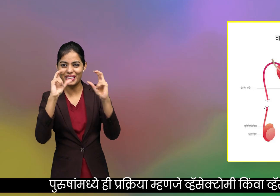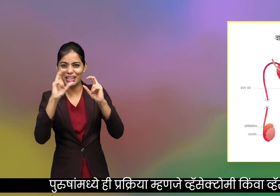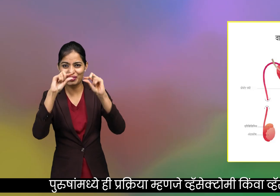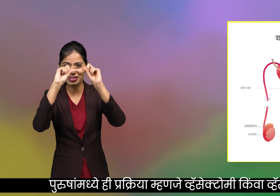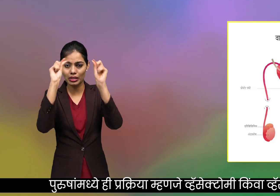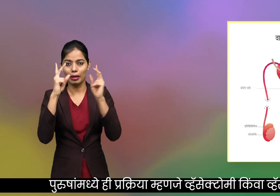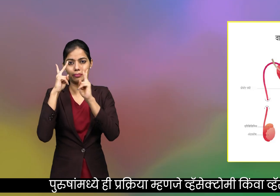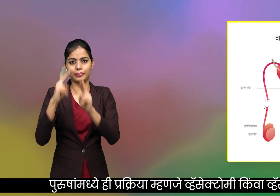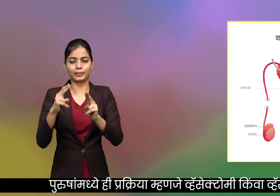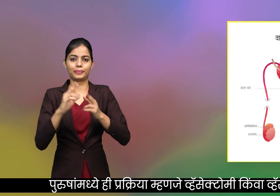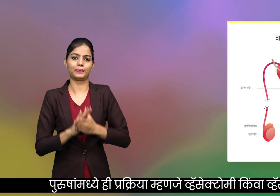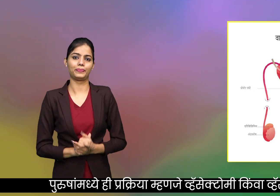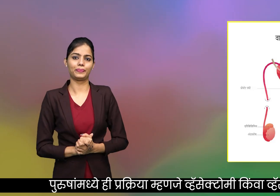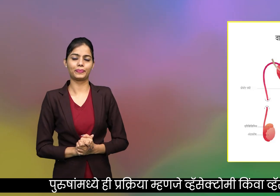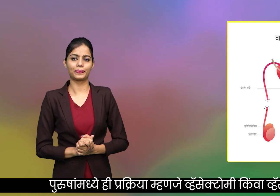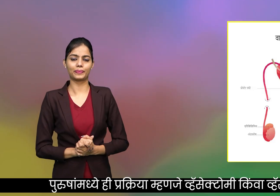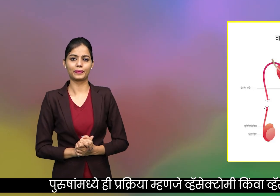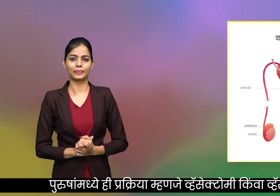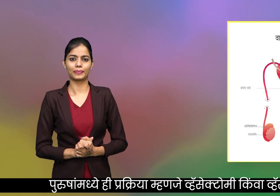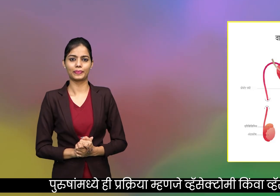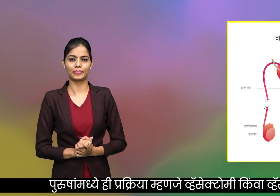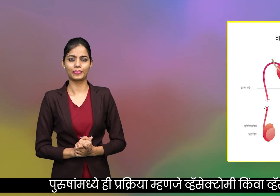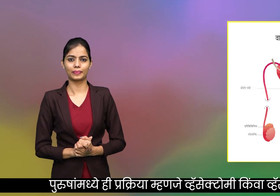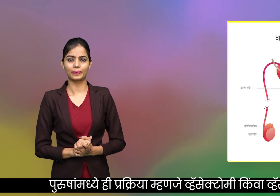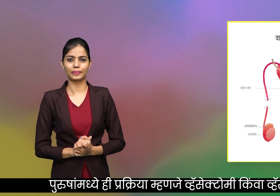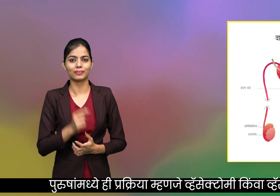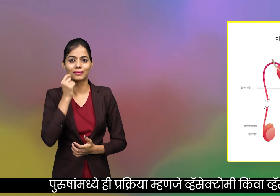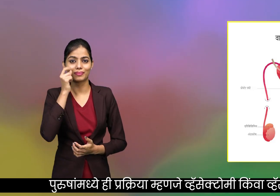व्हॅसेक्टोमी किंवा व्हॅस डेफरेन्सचे बंधन.